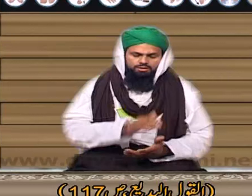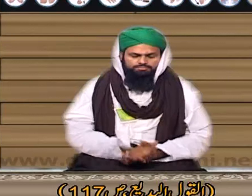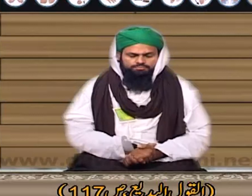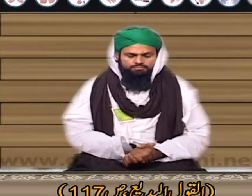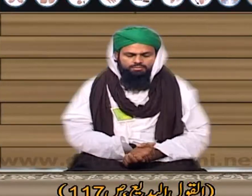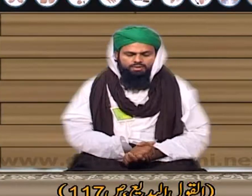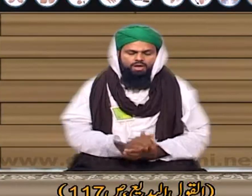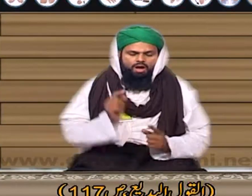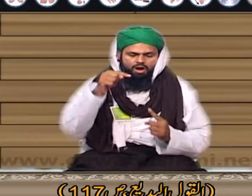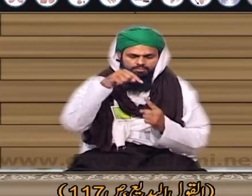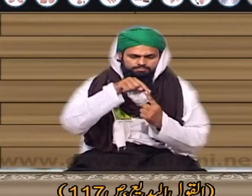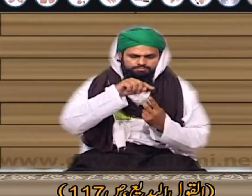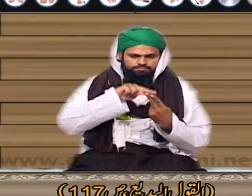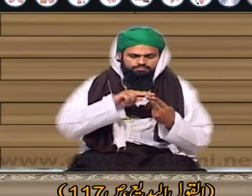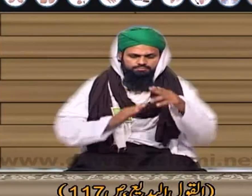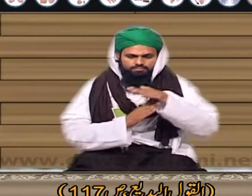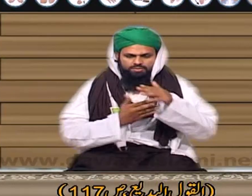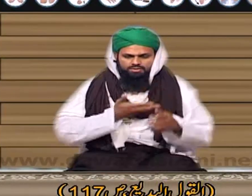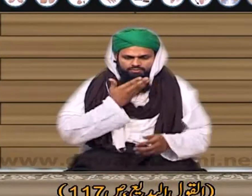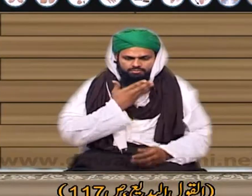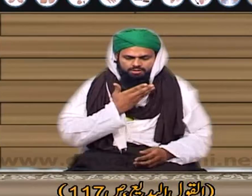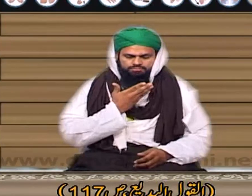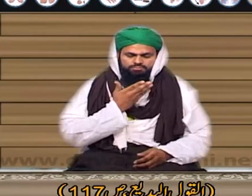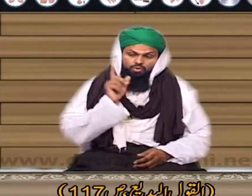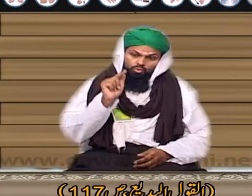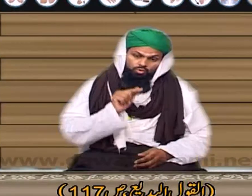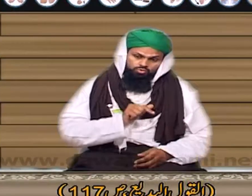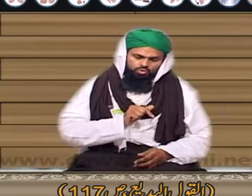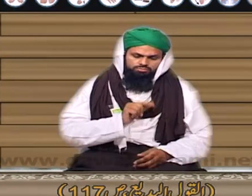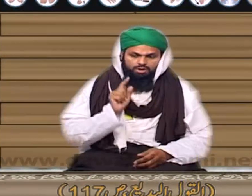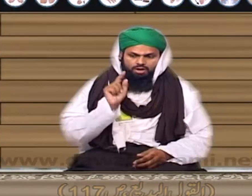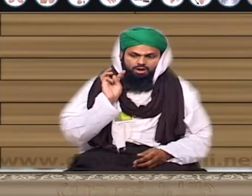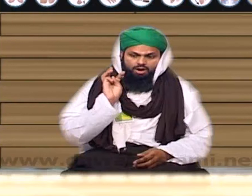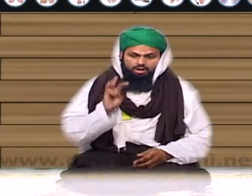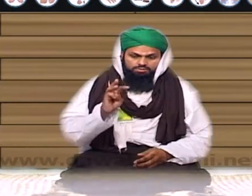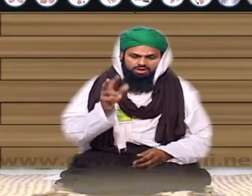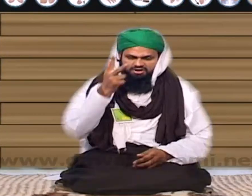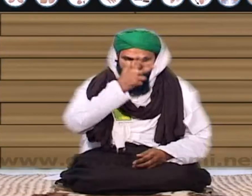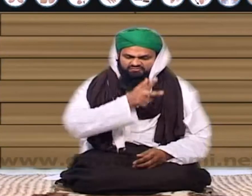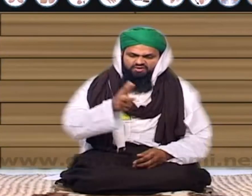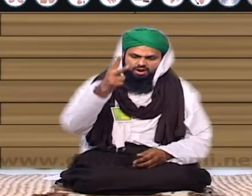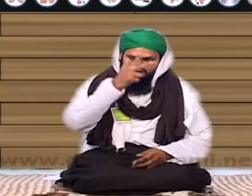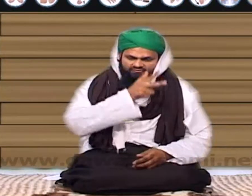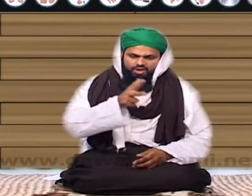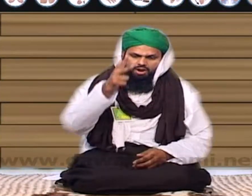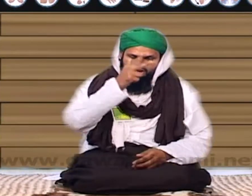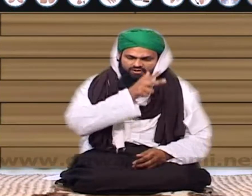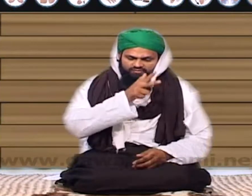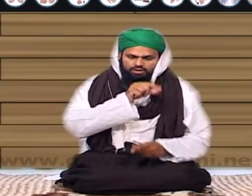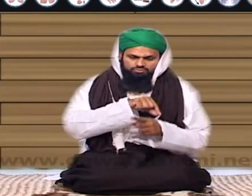ابن حامد نے فرمایا کہ روزانہ رات کو 1000 رکعت نماز پڑھا کرو، ہر رکعت میں